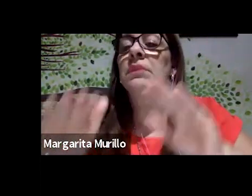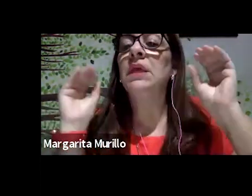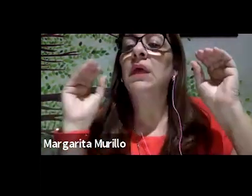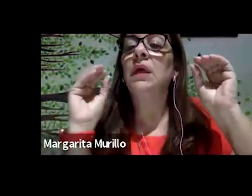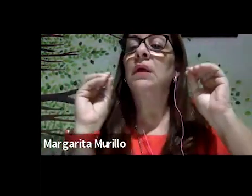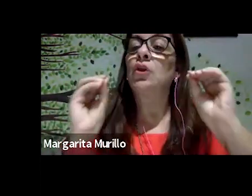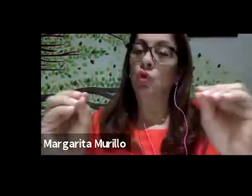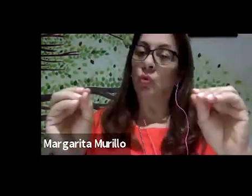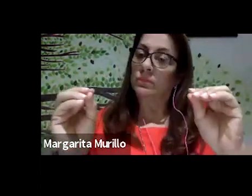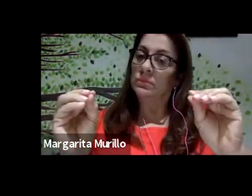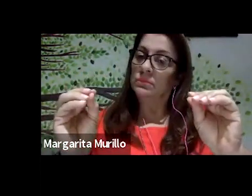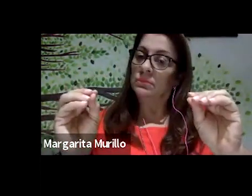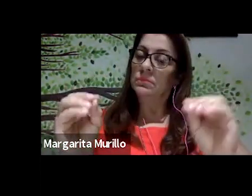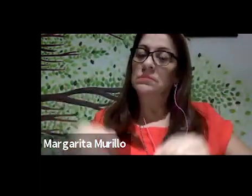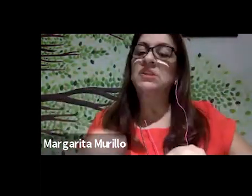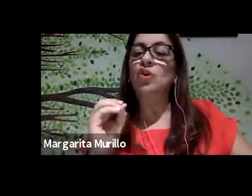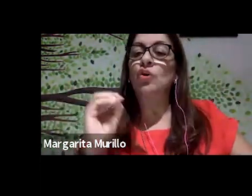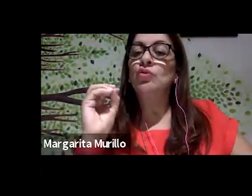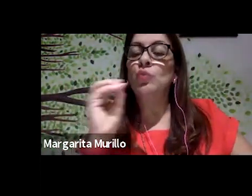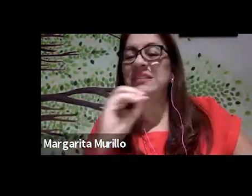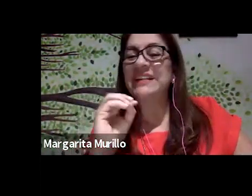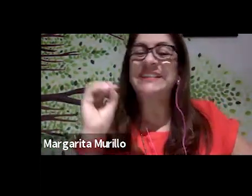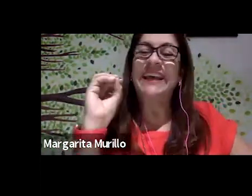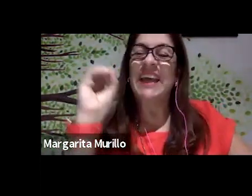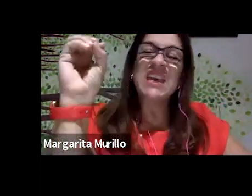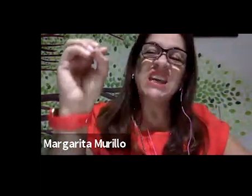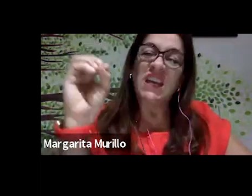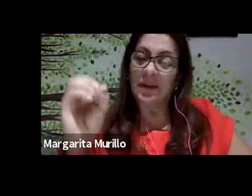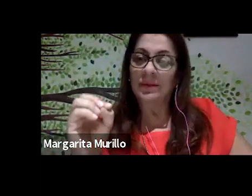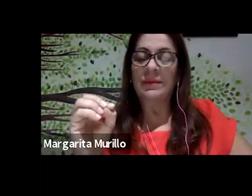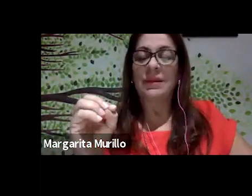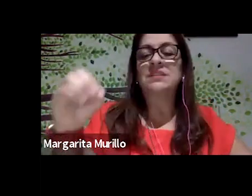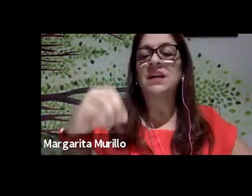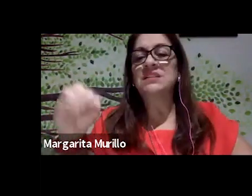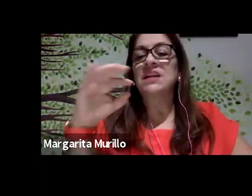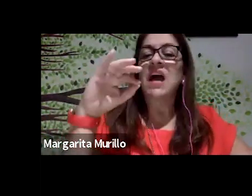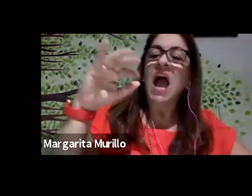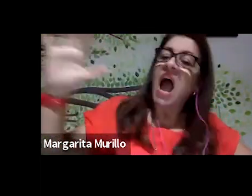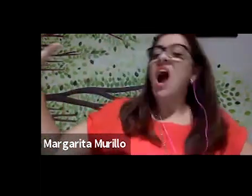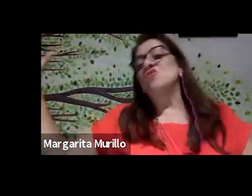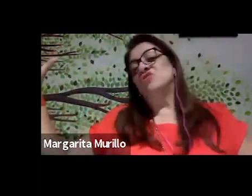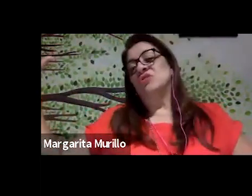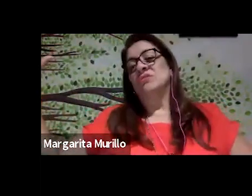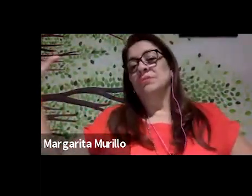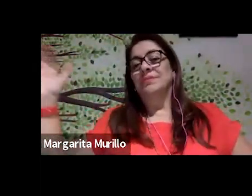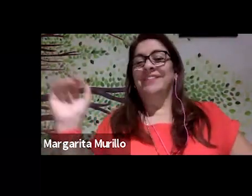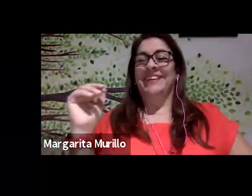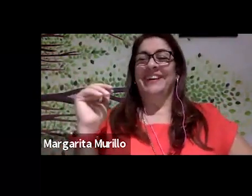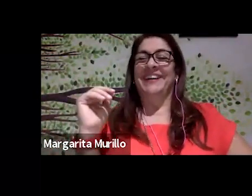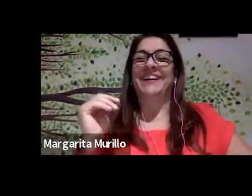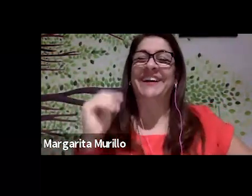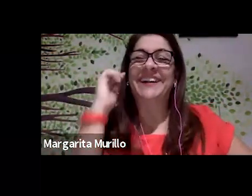dije rojo si no no estás in estás auto